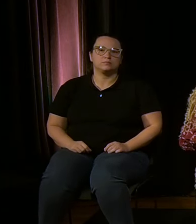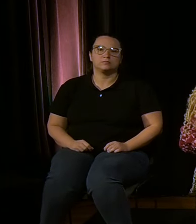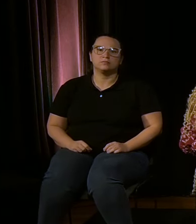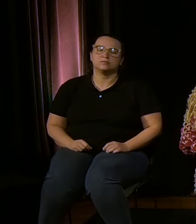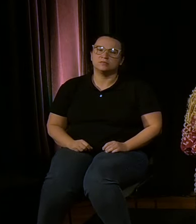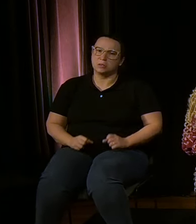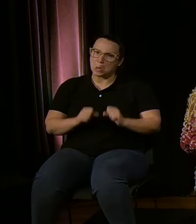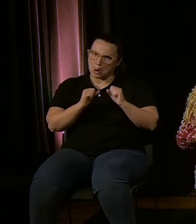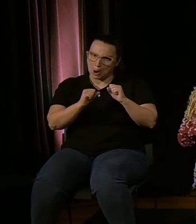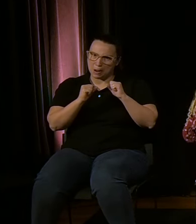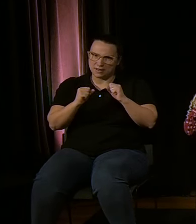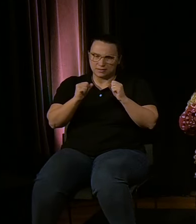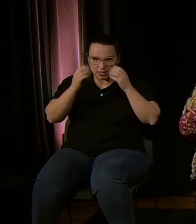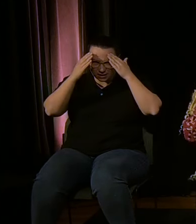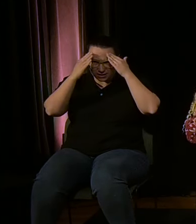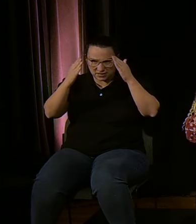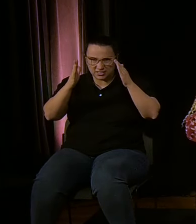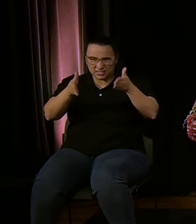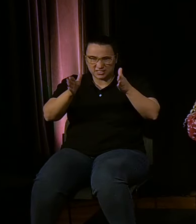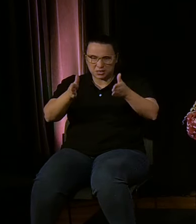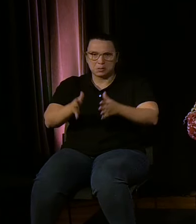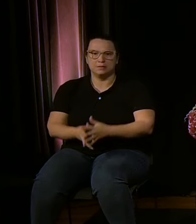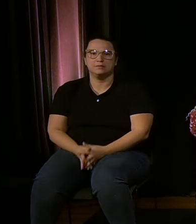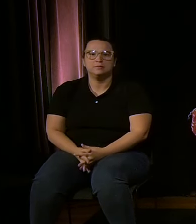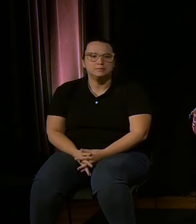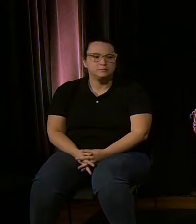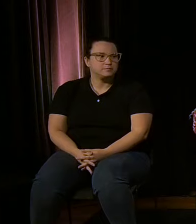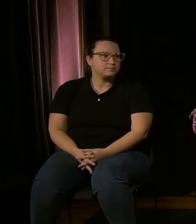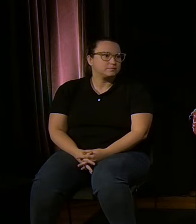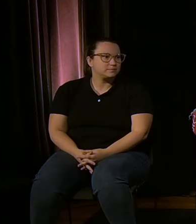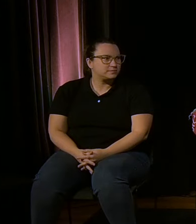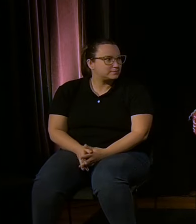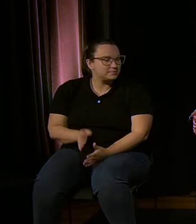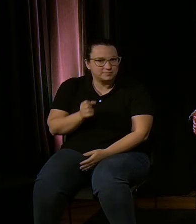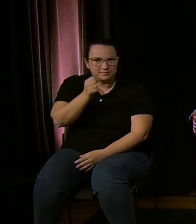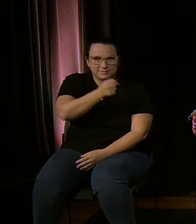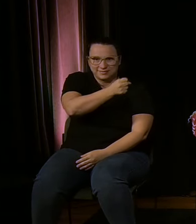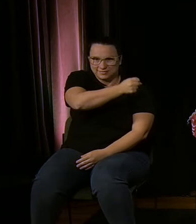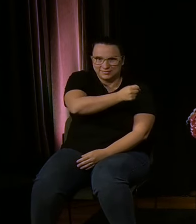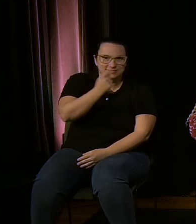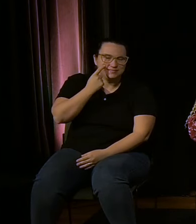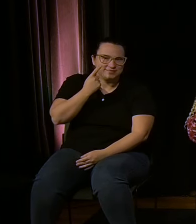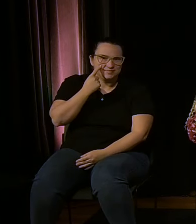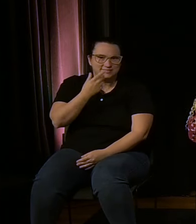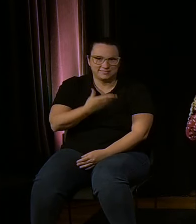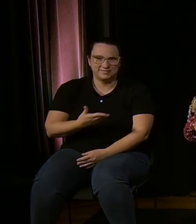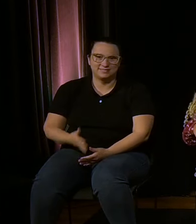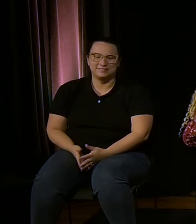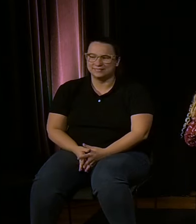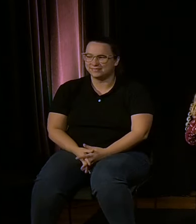Pode ser. Quer agradecer já?